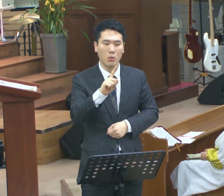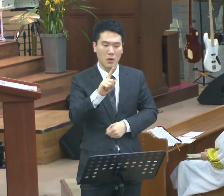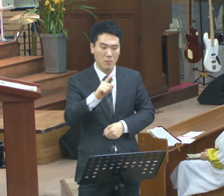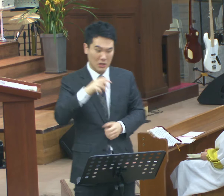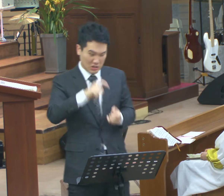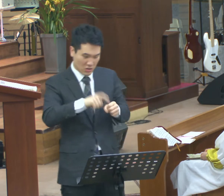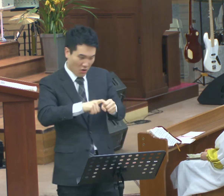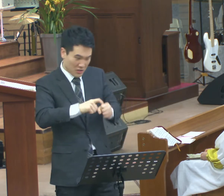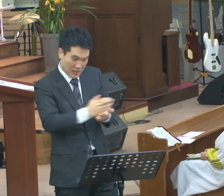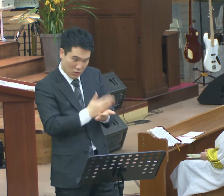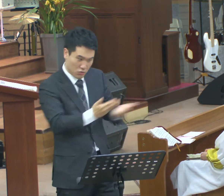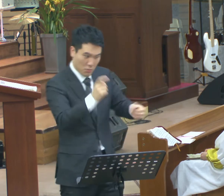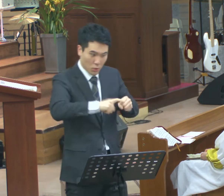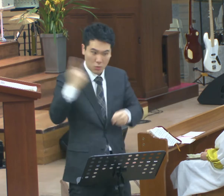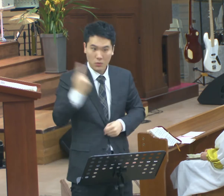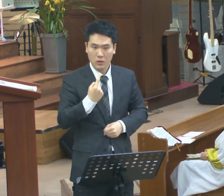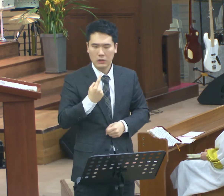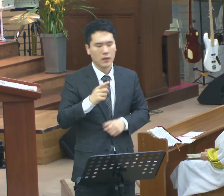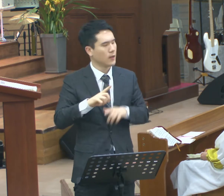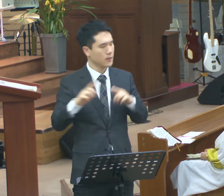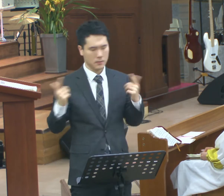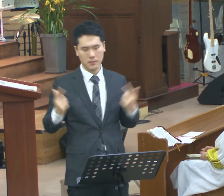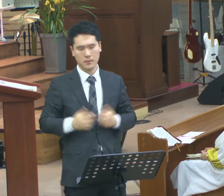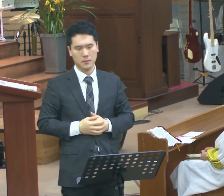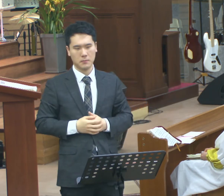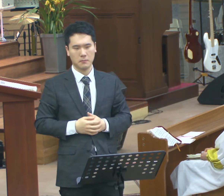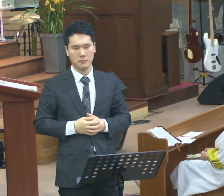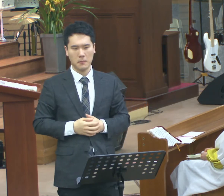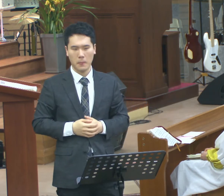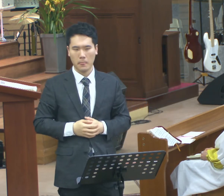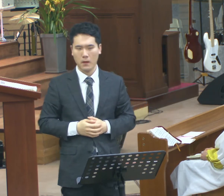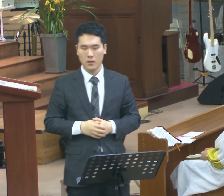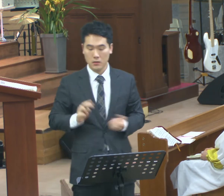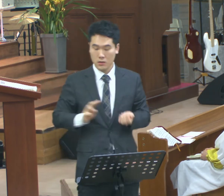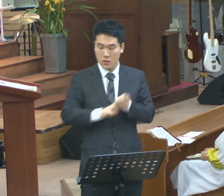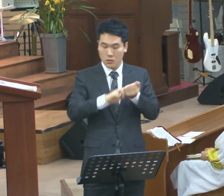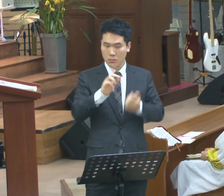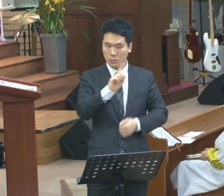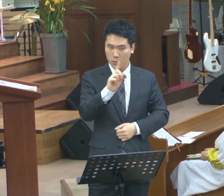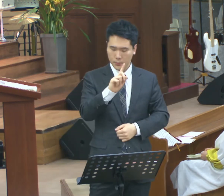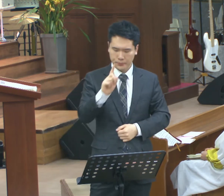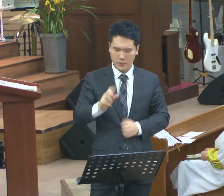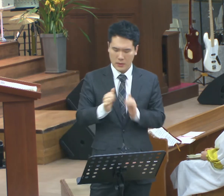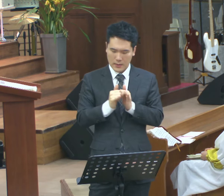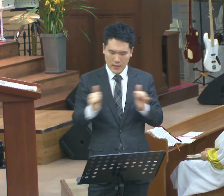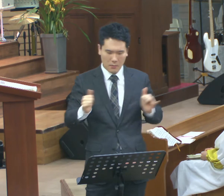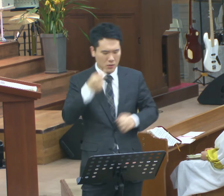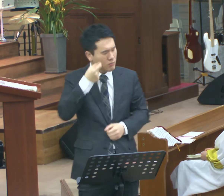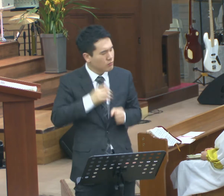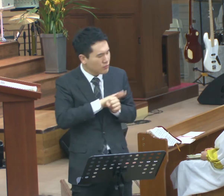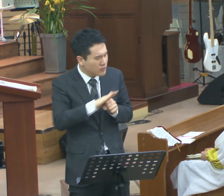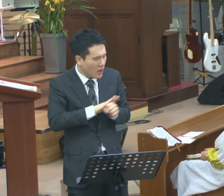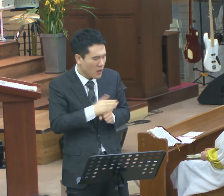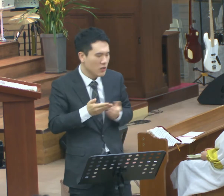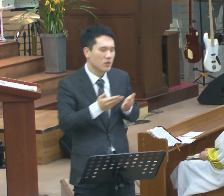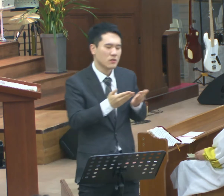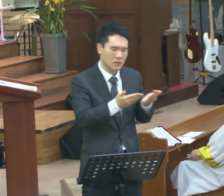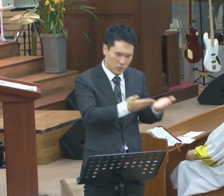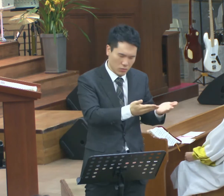방해가 된다고 보신 거죠. 원래 이 기적은 사람들을 불쌍히 여기셔서 베푸신 은혜였죠. 큰